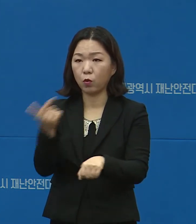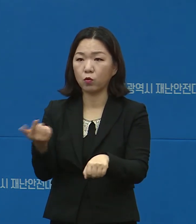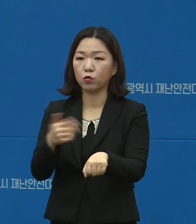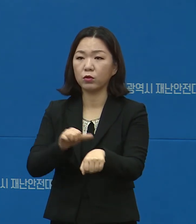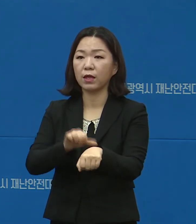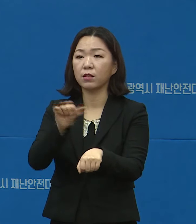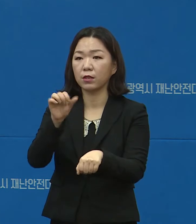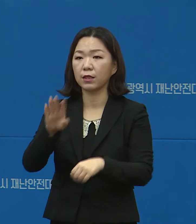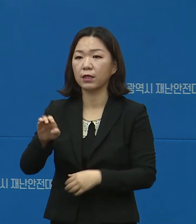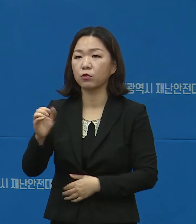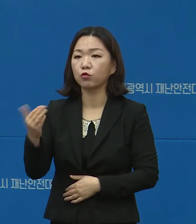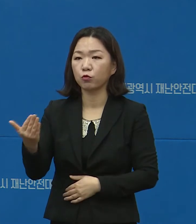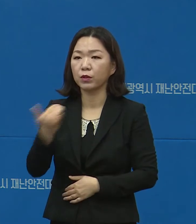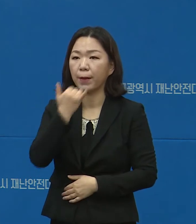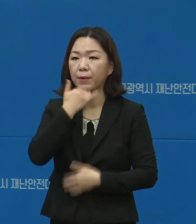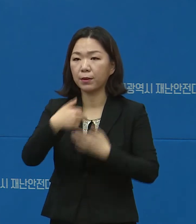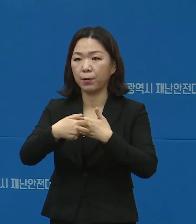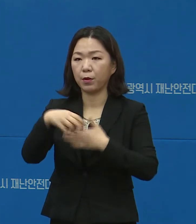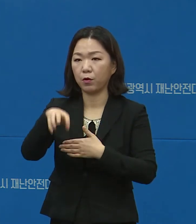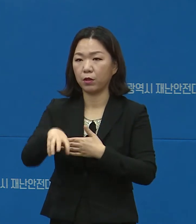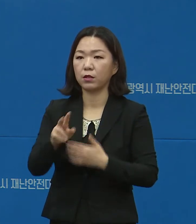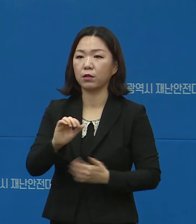파티마 병원에서 사망하셨습니다.